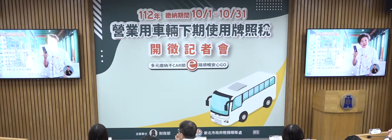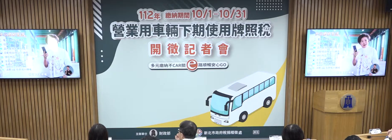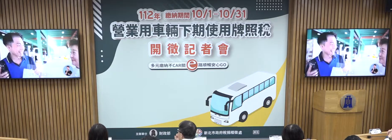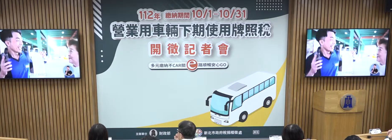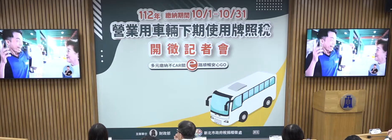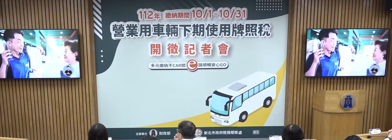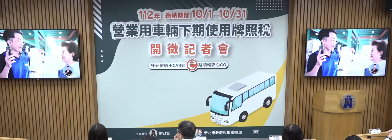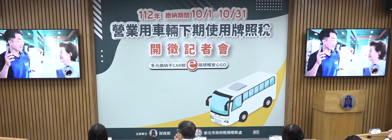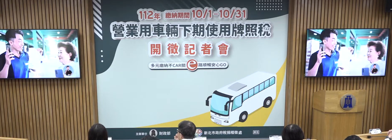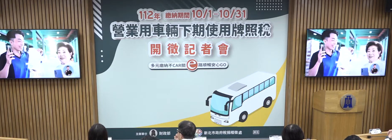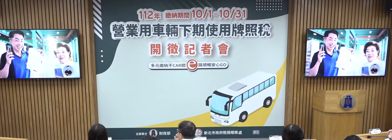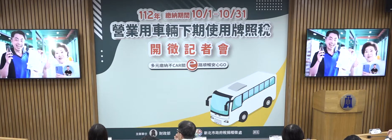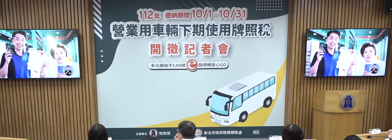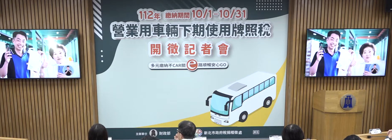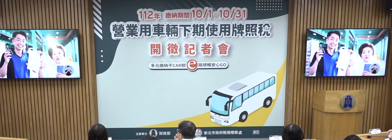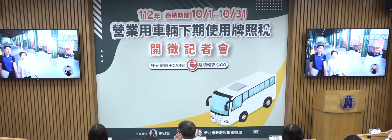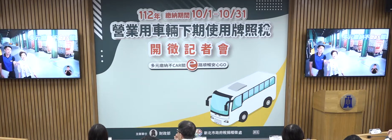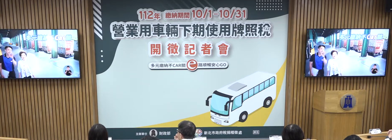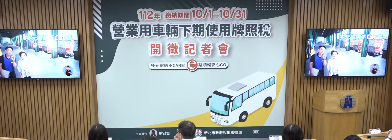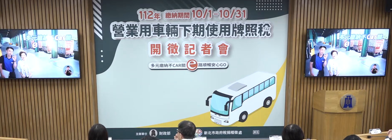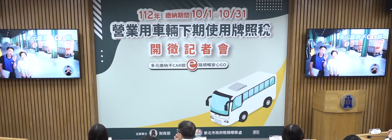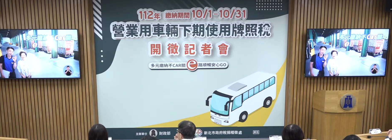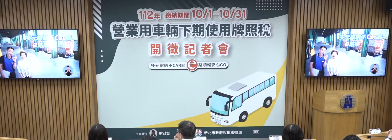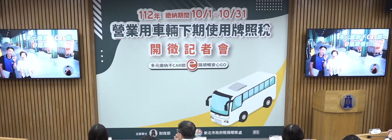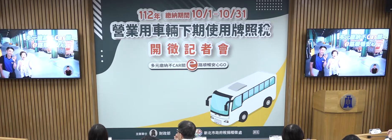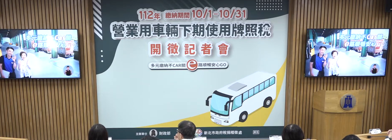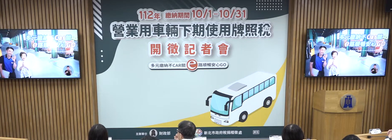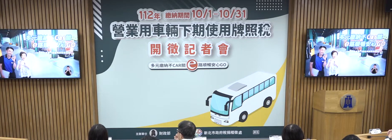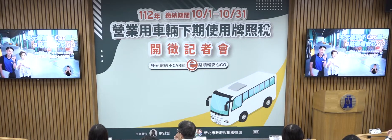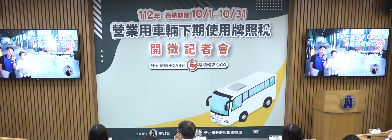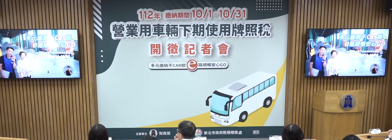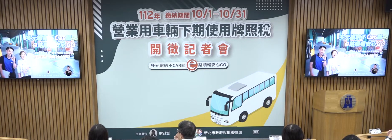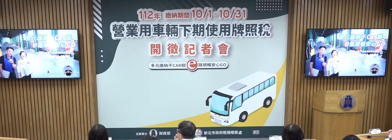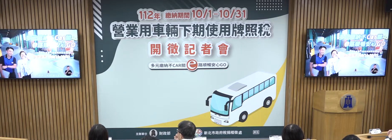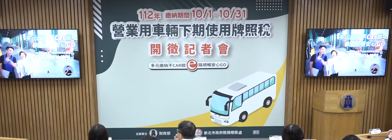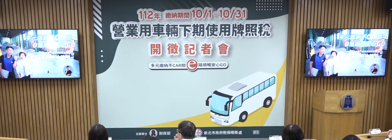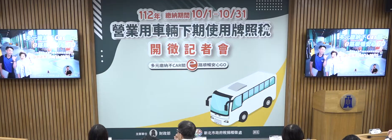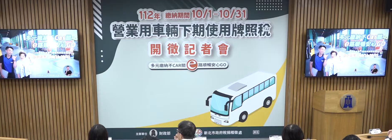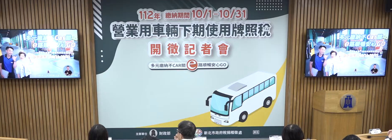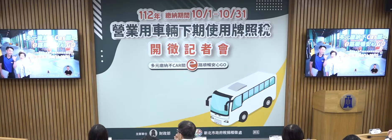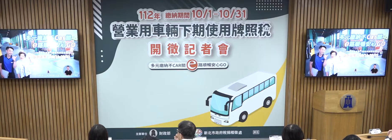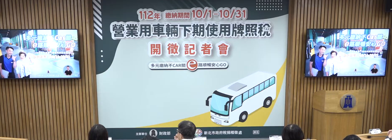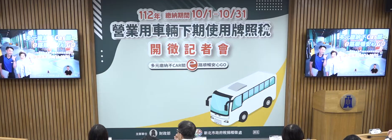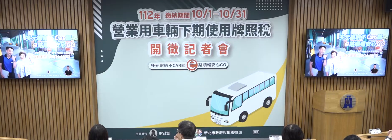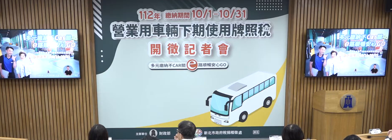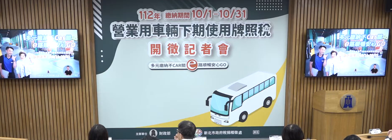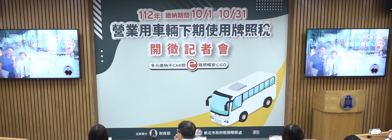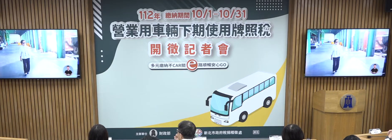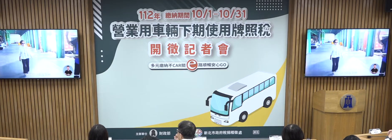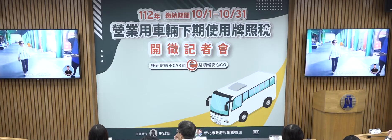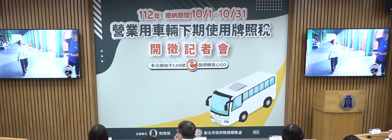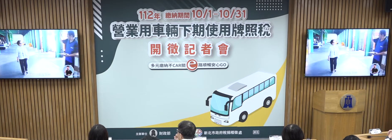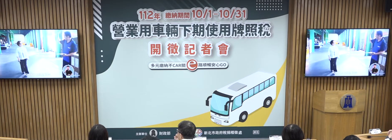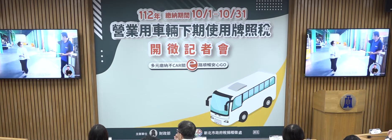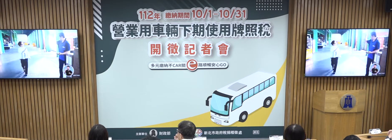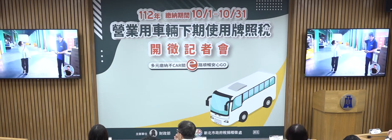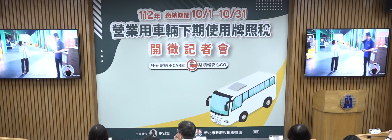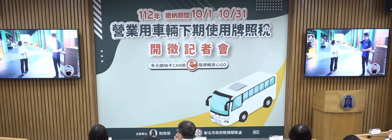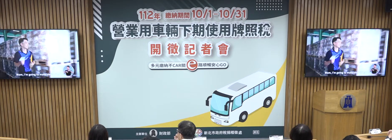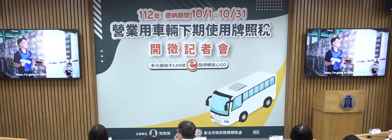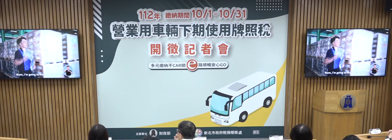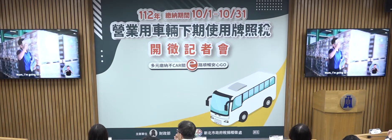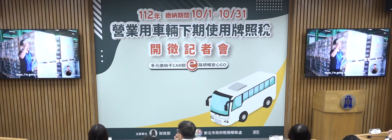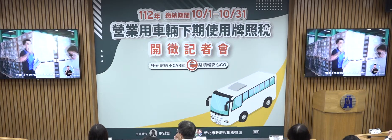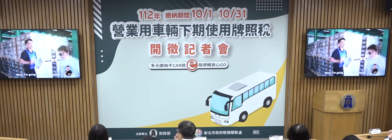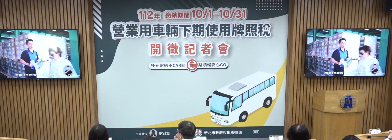顺利哦。 很方便呢，多元缴纳不卡关， 一路顺畅安心扣。 Good morning, boss. Good